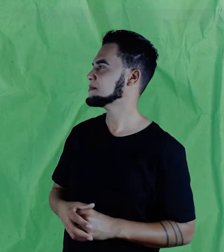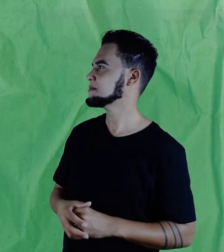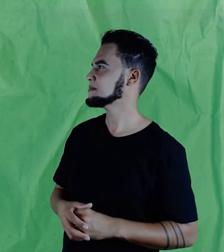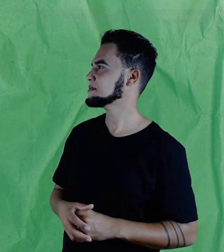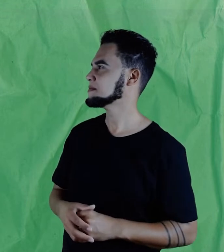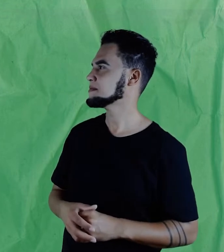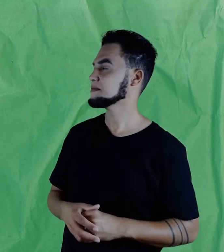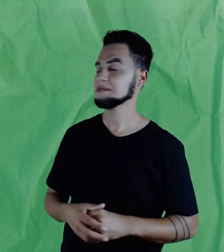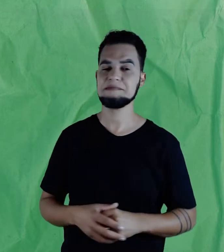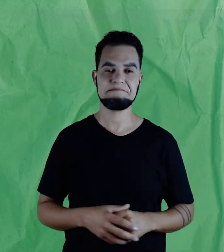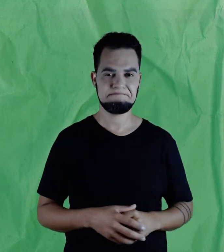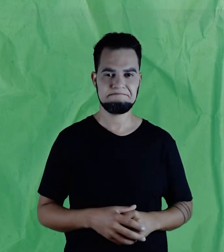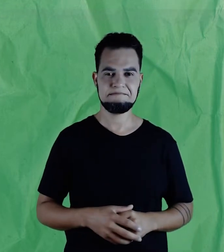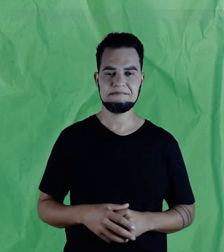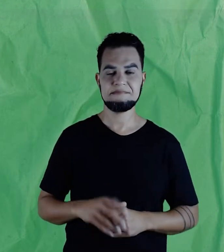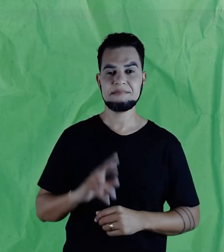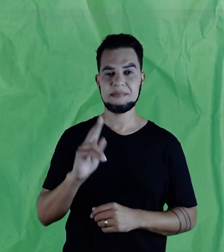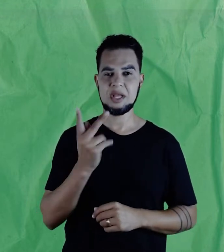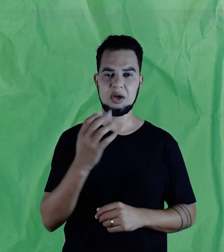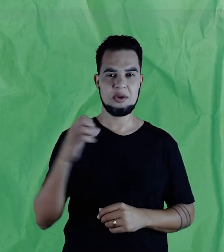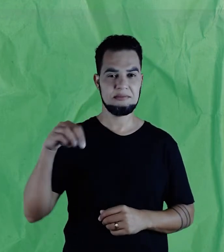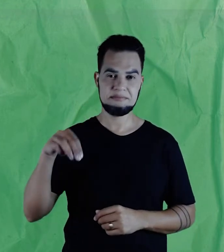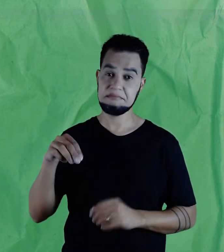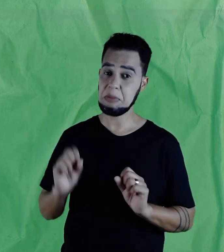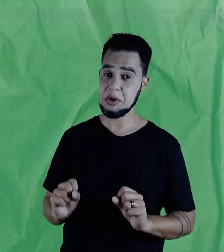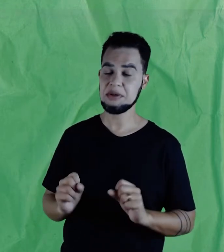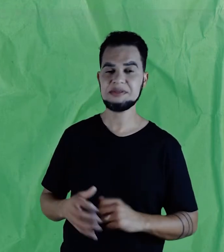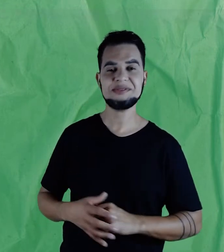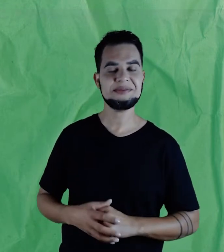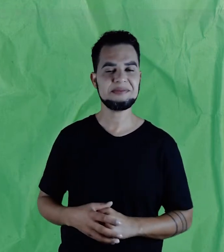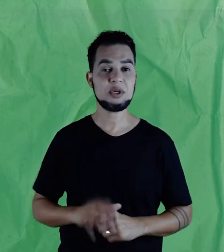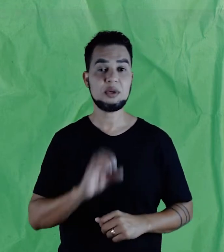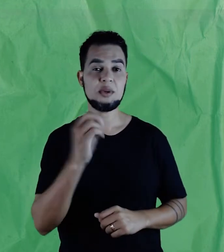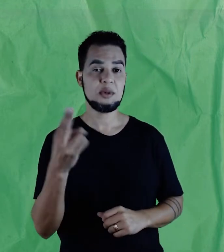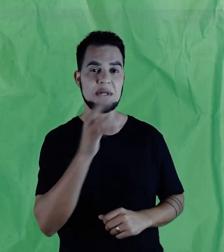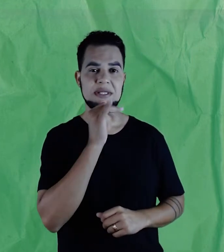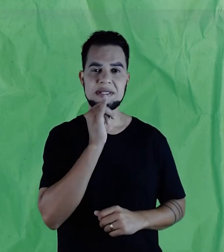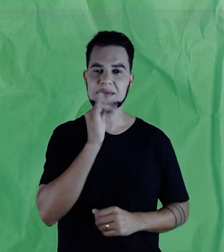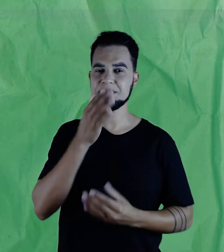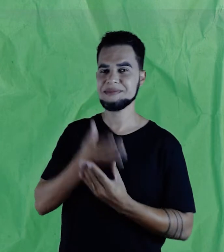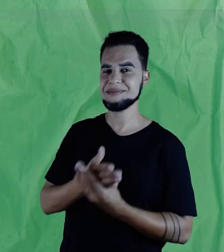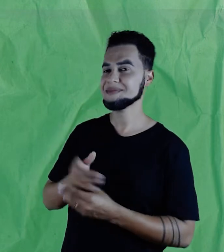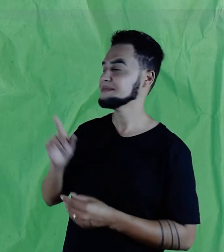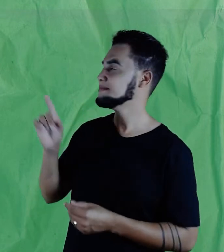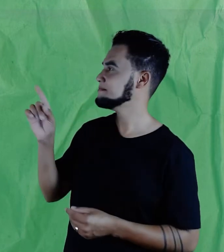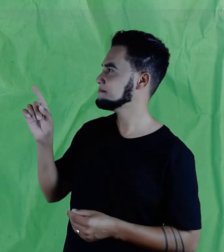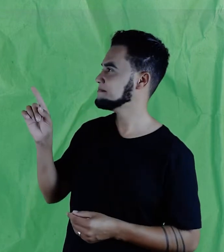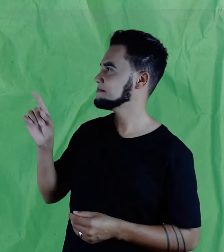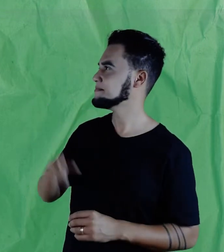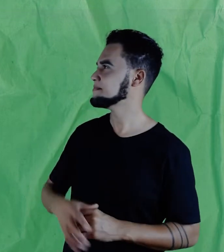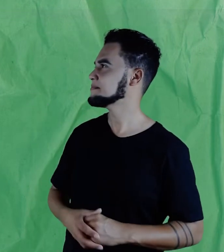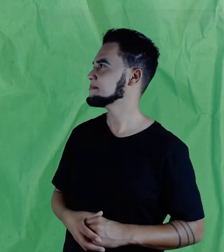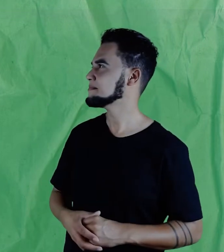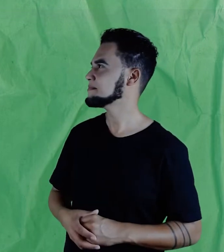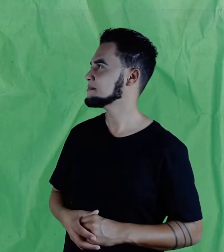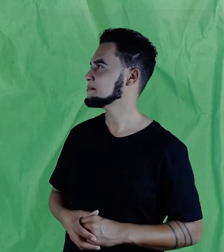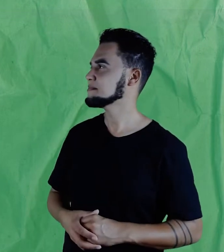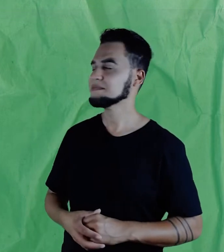para home. Eu poderia ter uma outra pasta aqui